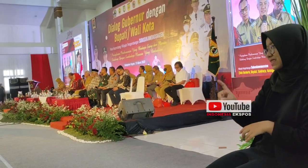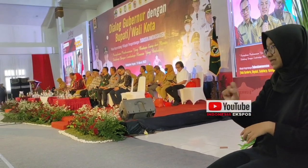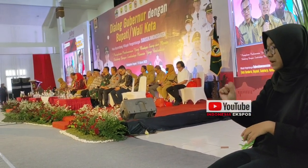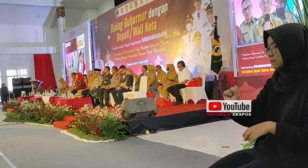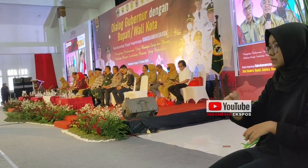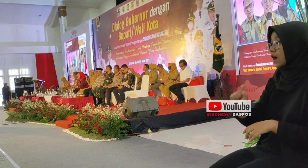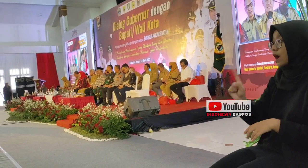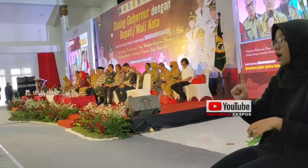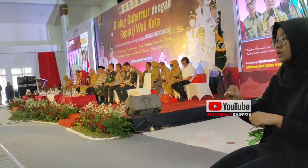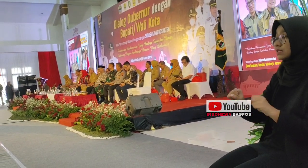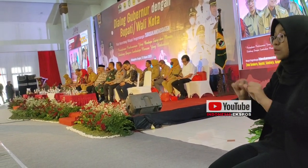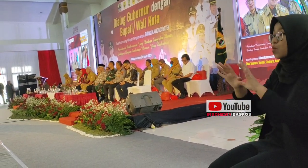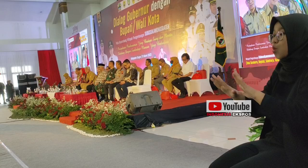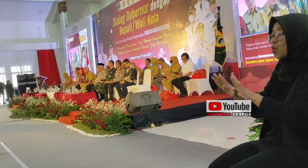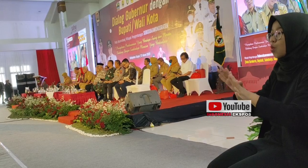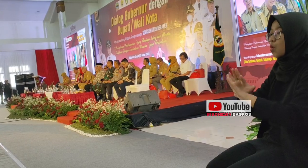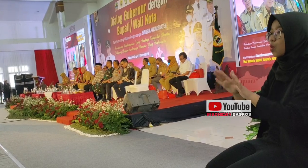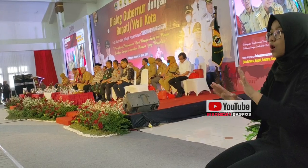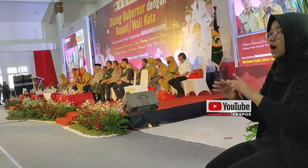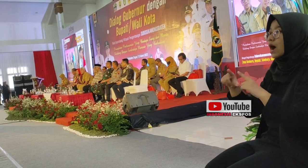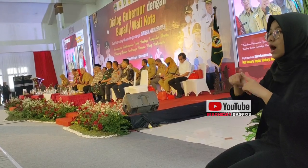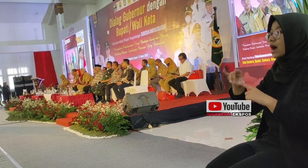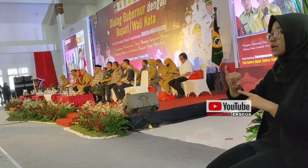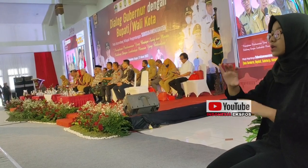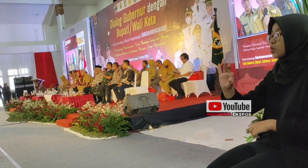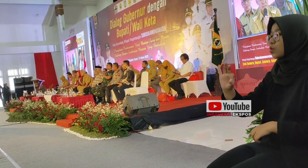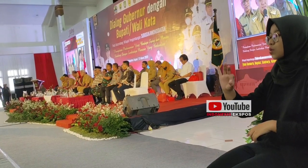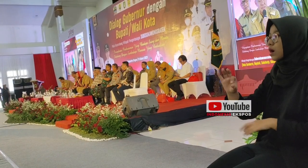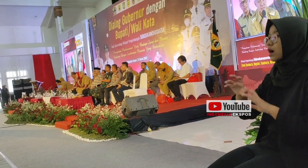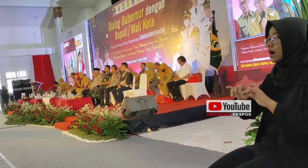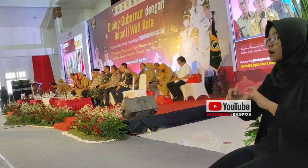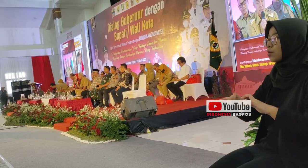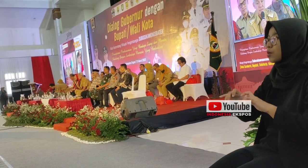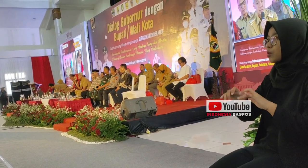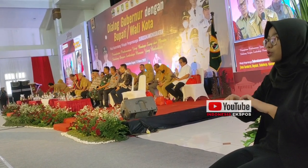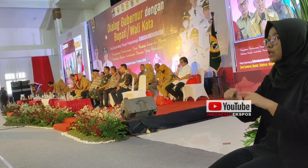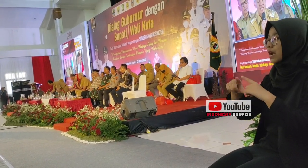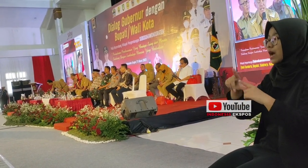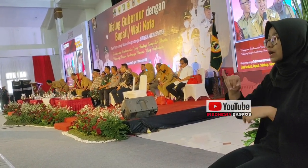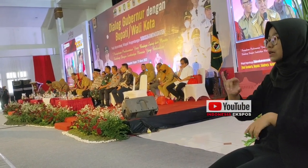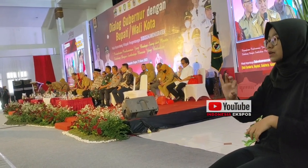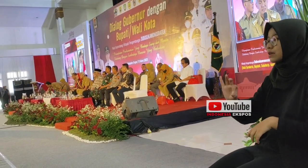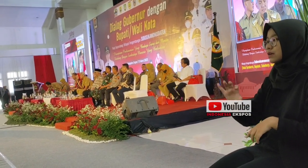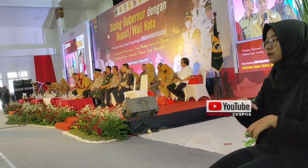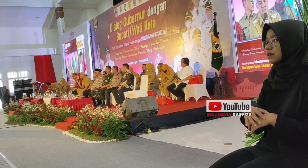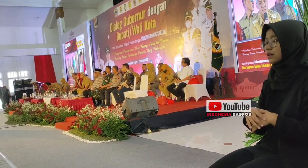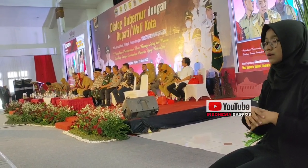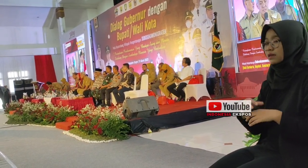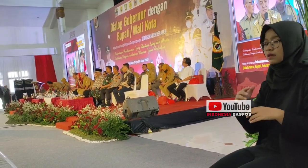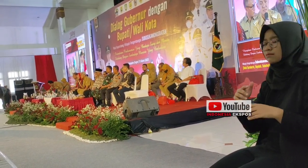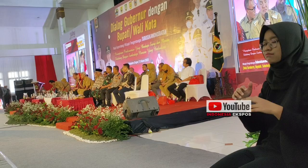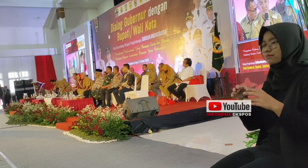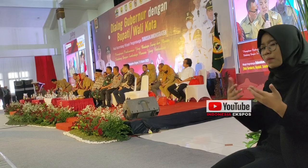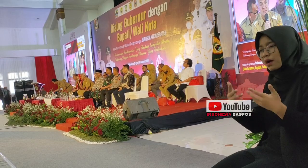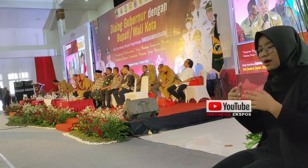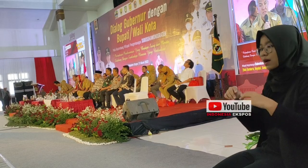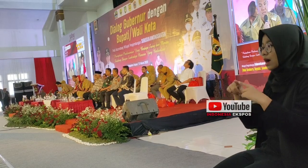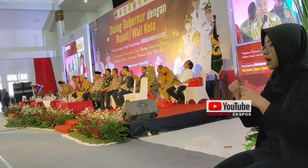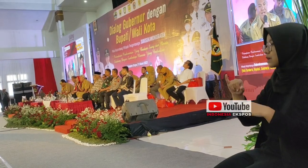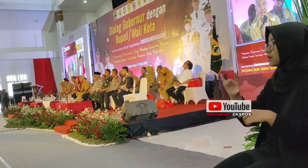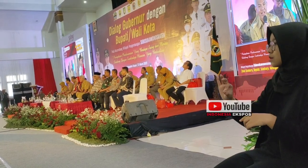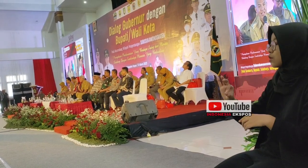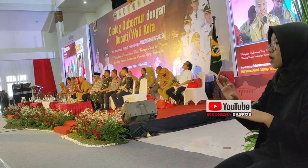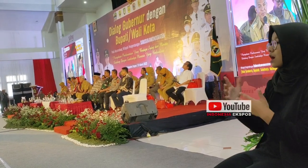10 ini itu jenisnya tuh AIO, Pak. Komputernya. Jenisnya? AIO, all in